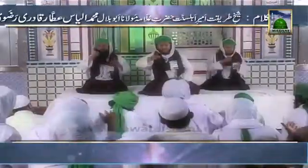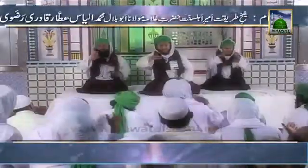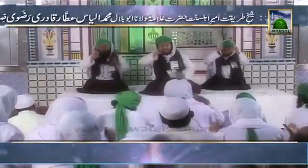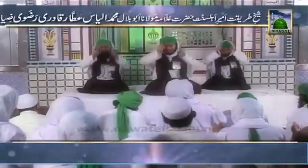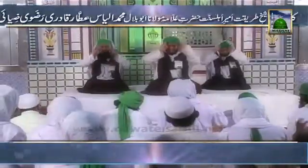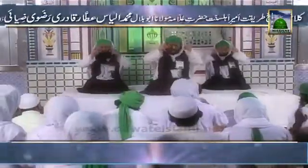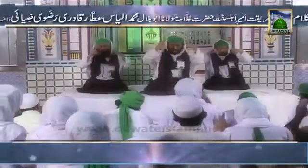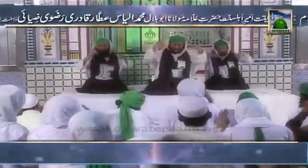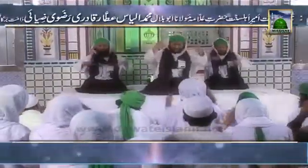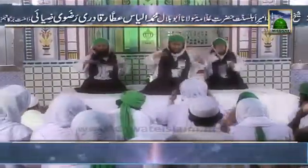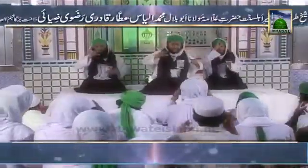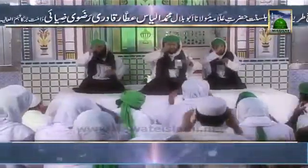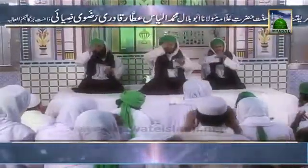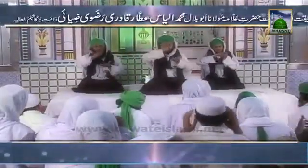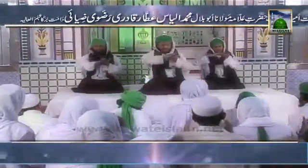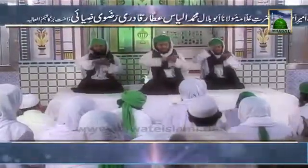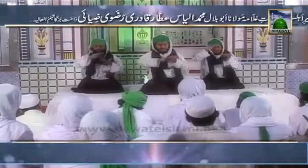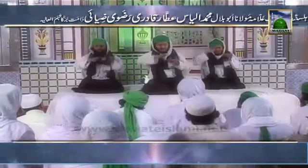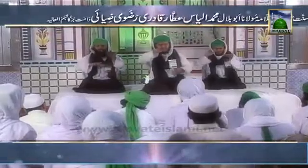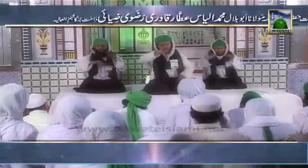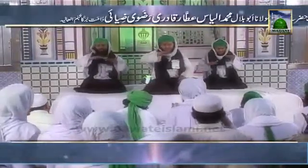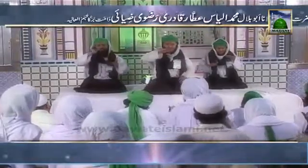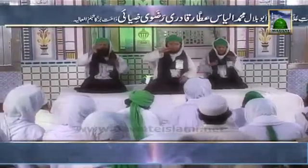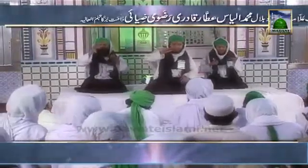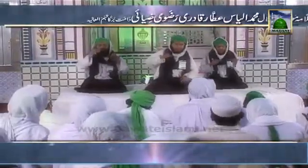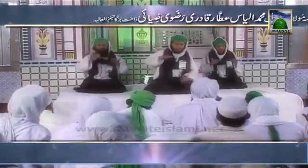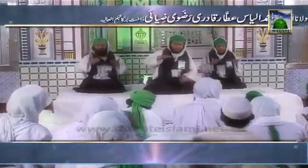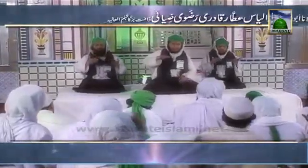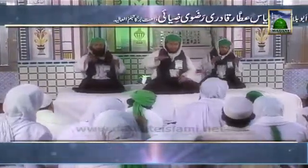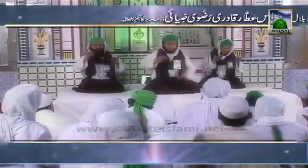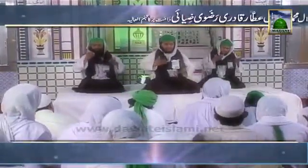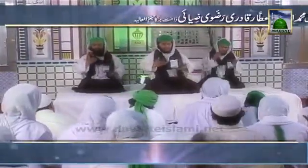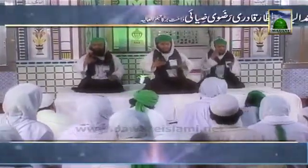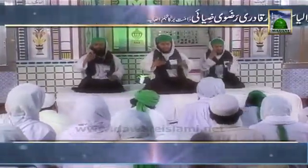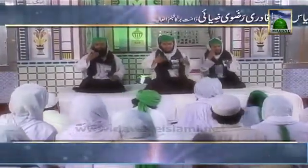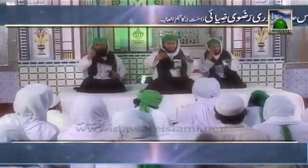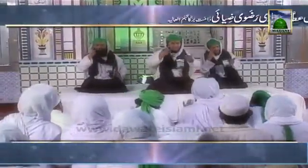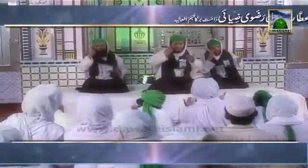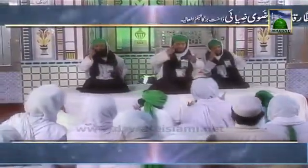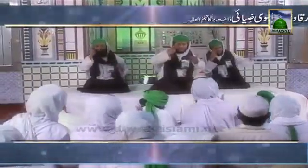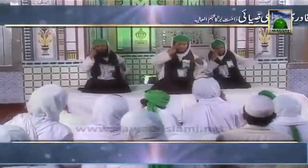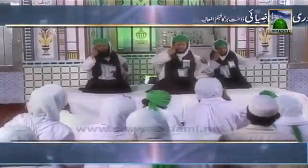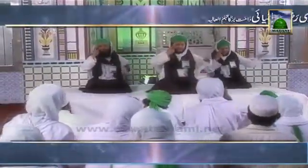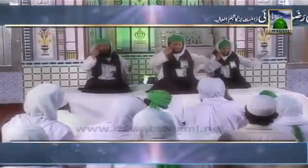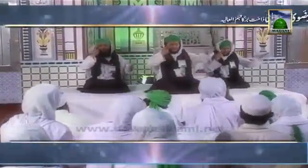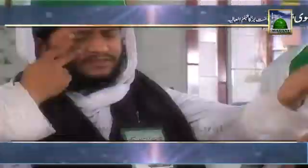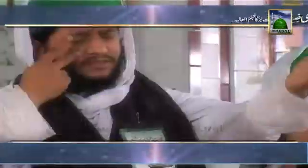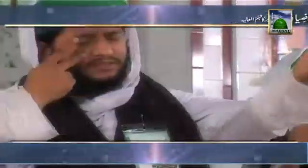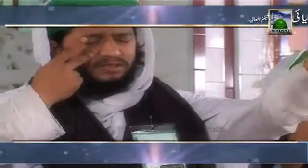شہزادوں کرب و بلا والے شہزادوں پر بھی تو نے